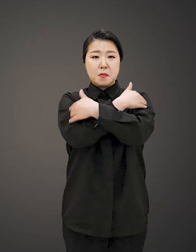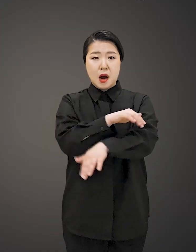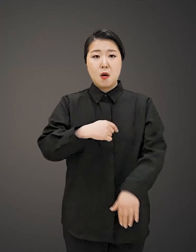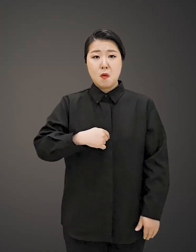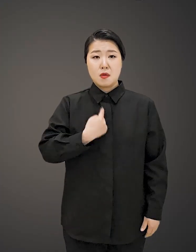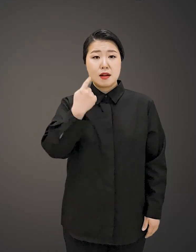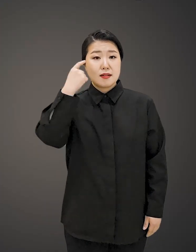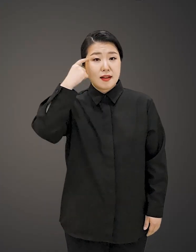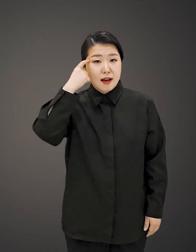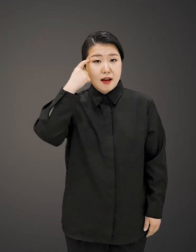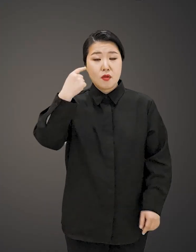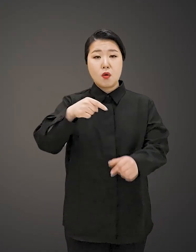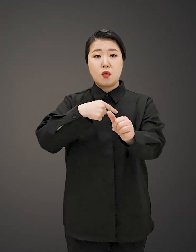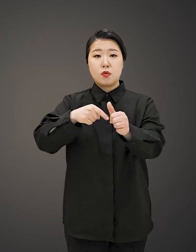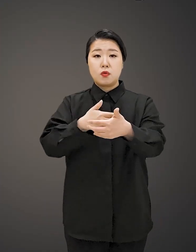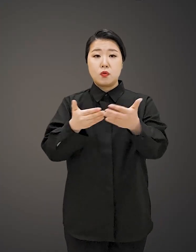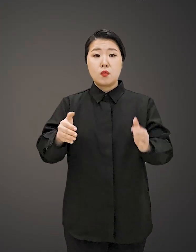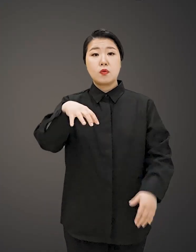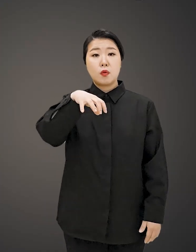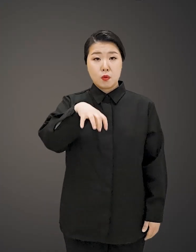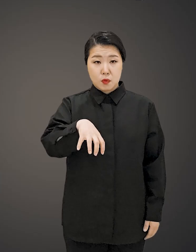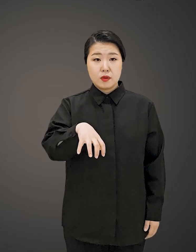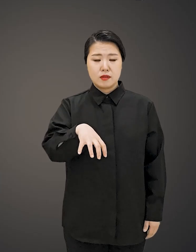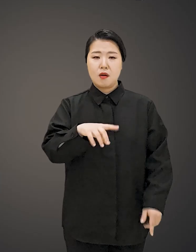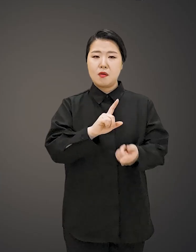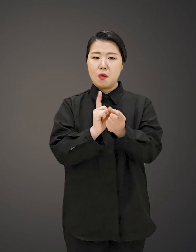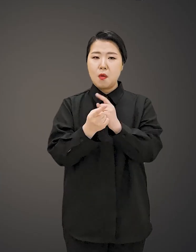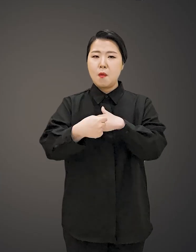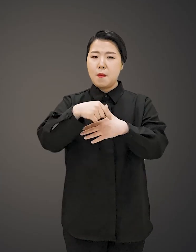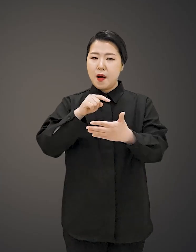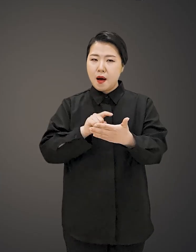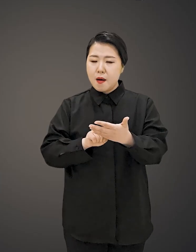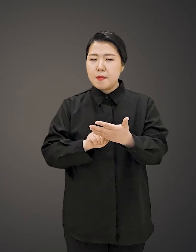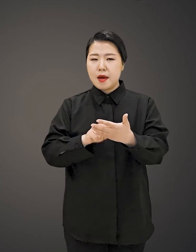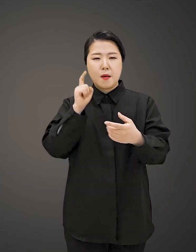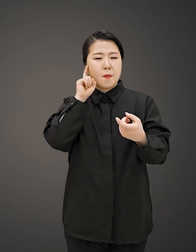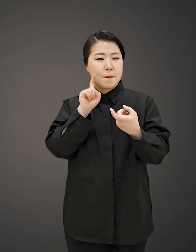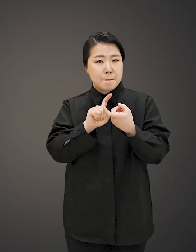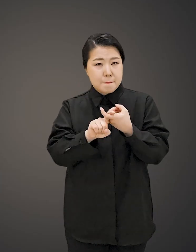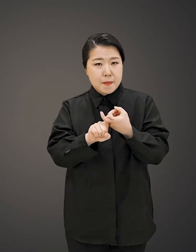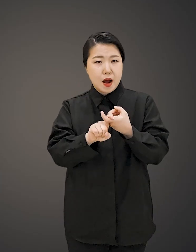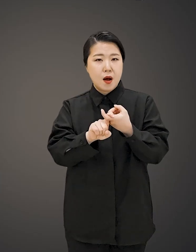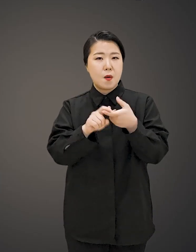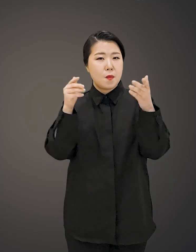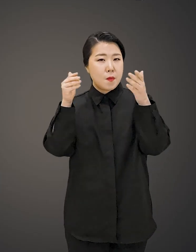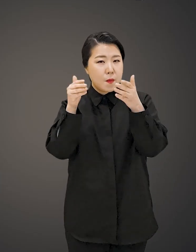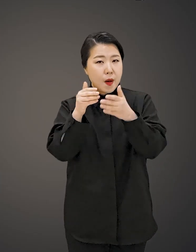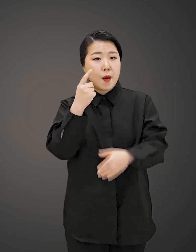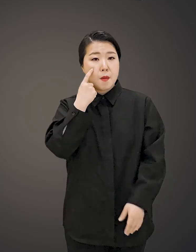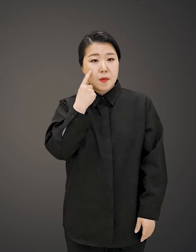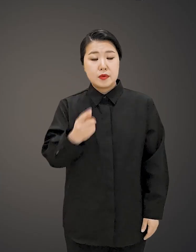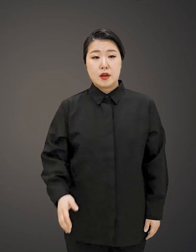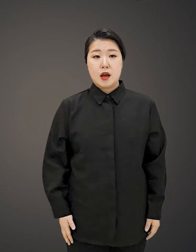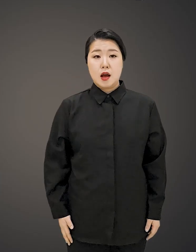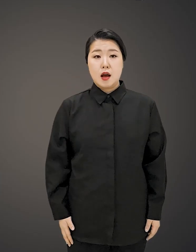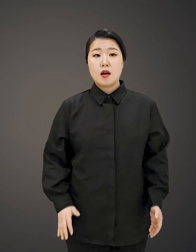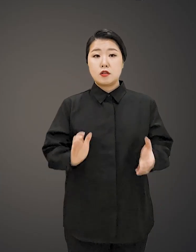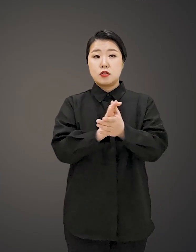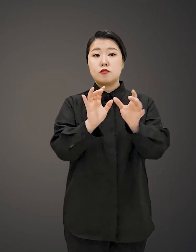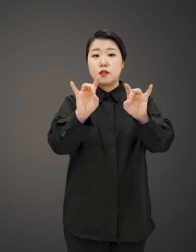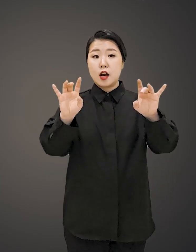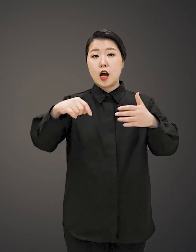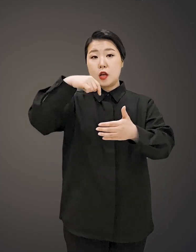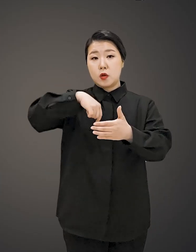혼자라고 생각했던 교실에서 서로의 마음에 귀를 기울이자 친구들 안에 숨겨진